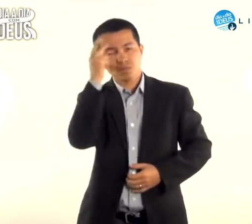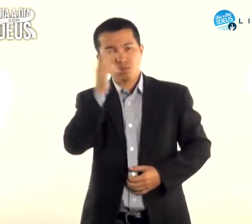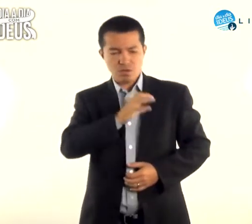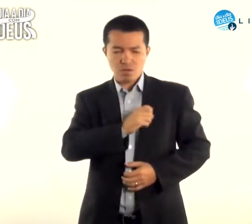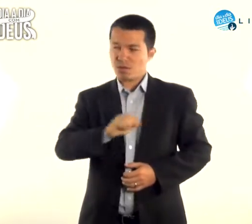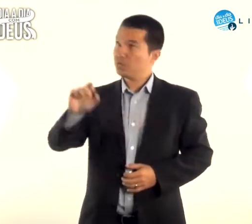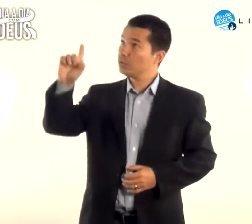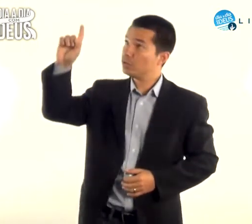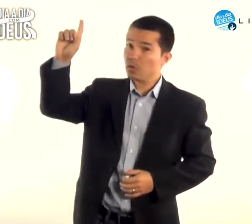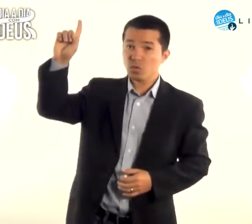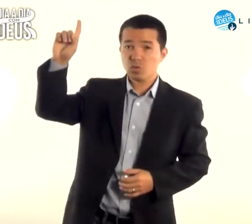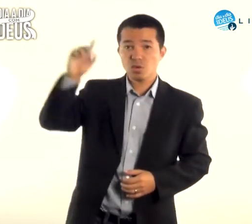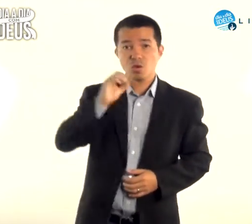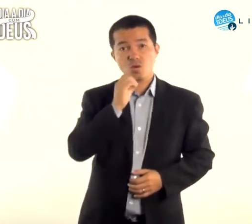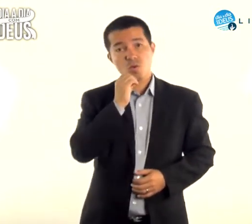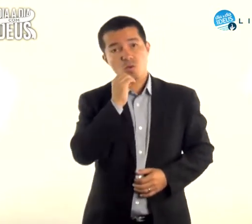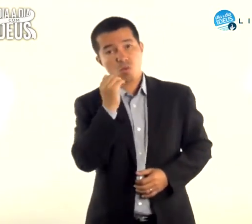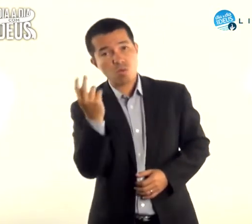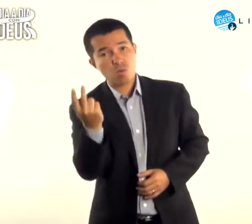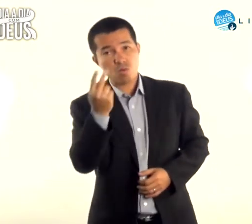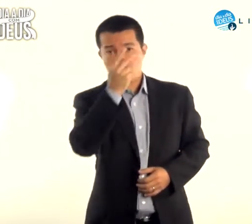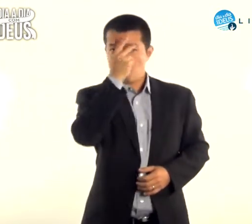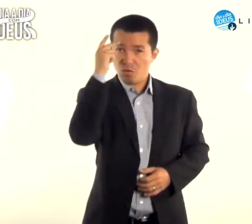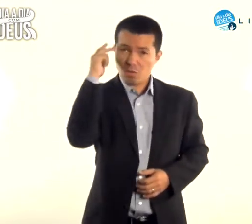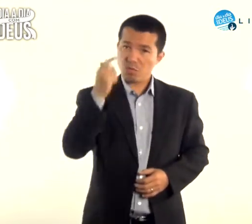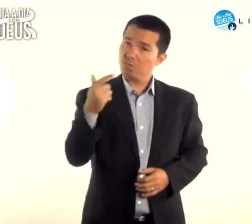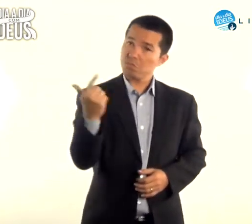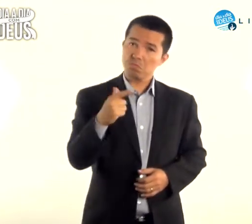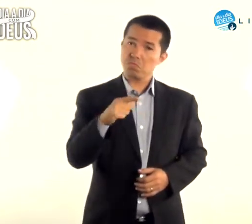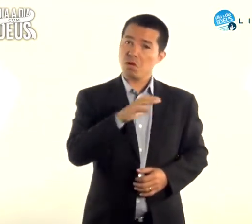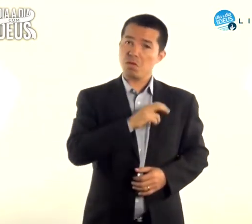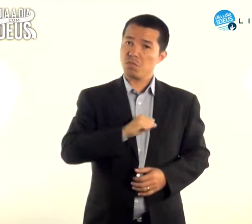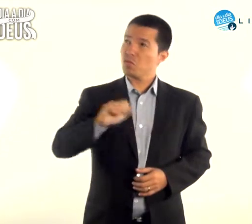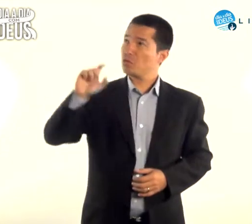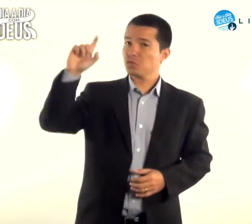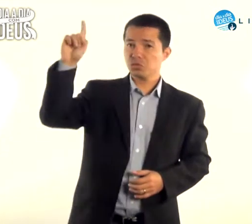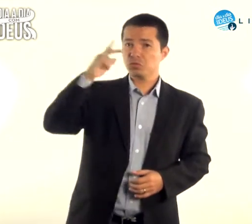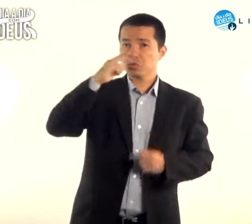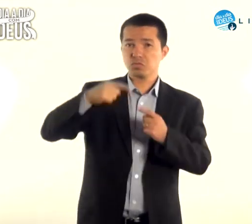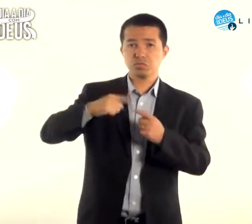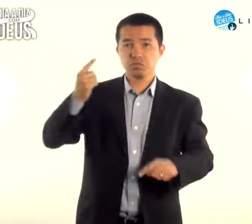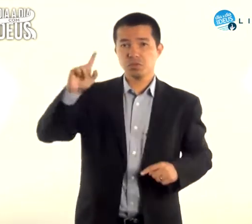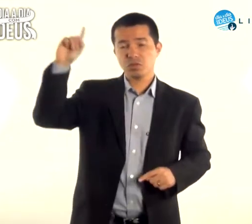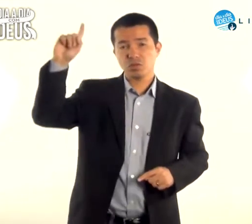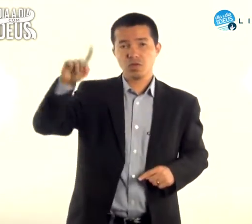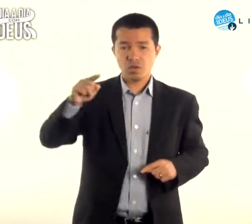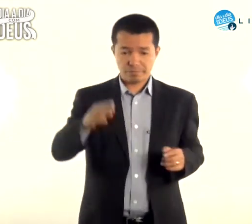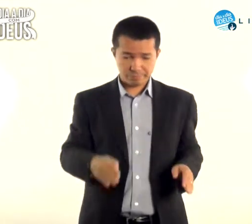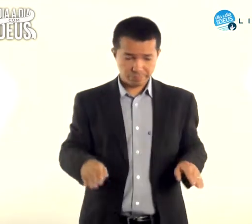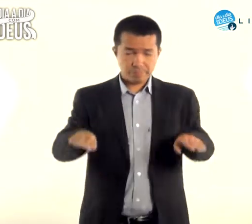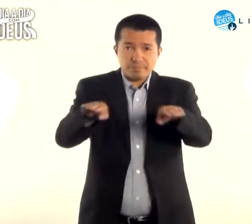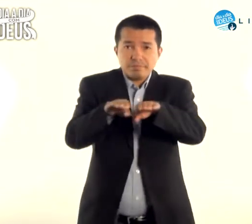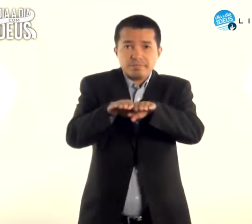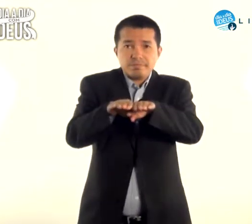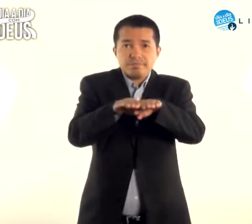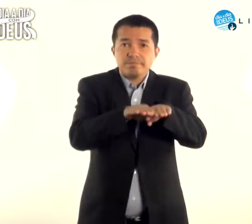sua vida vão experimentar a mesma coisa. E aí dá a impressão de que ele está dizendo: olha, não vale a